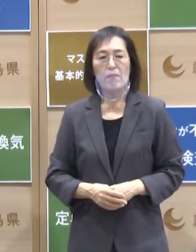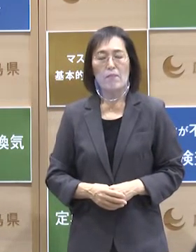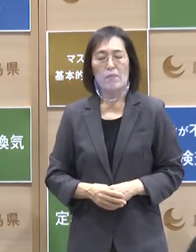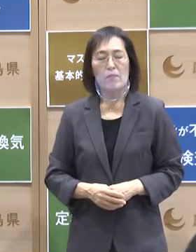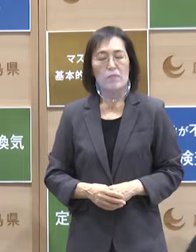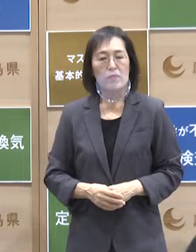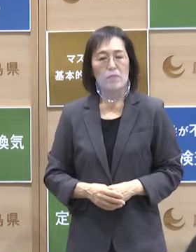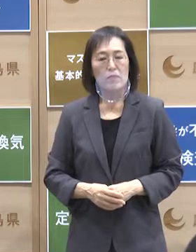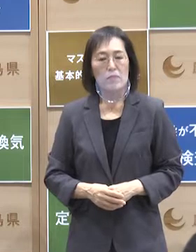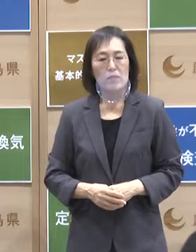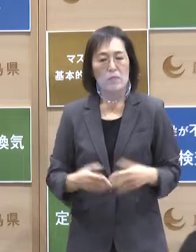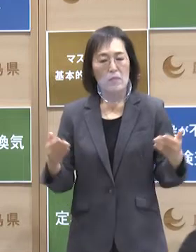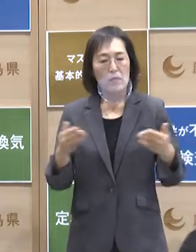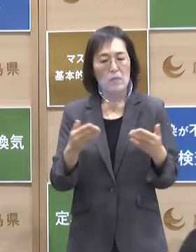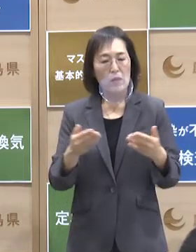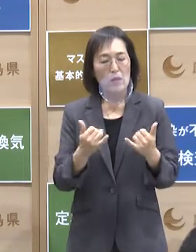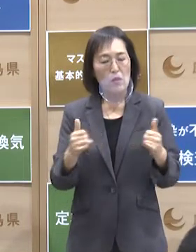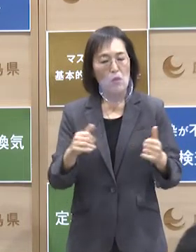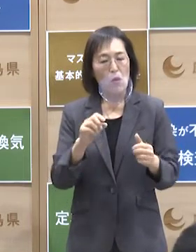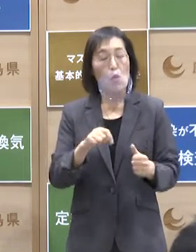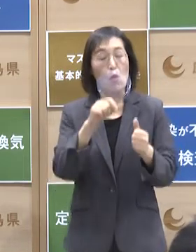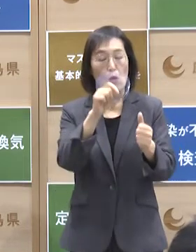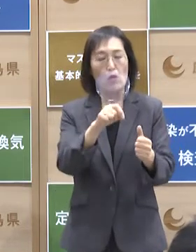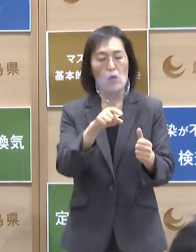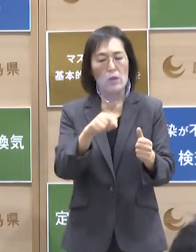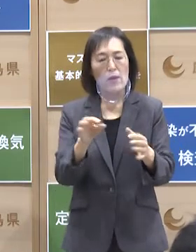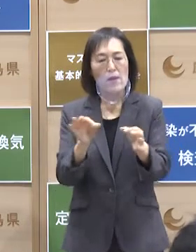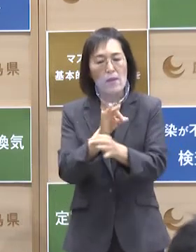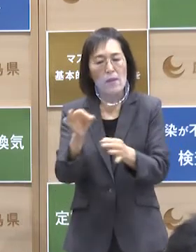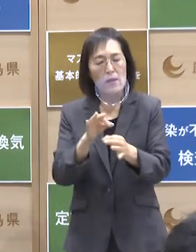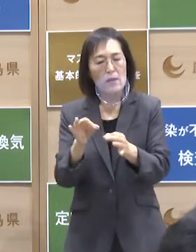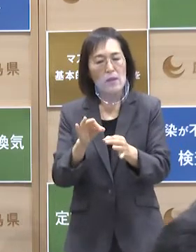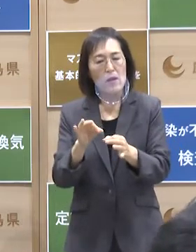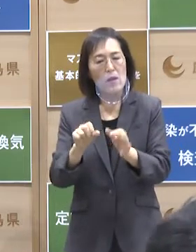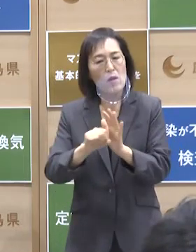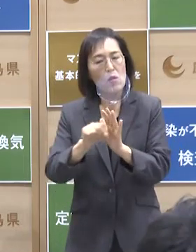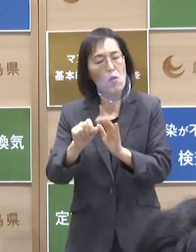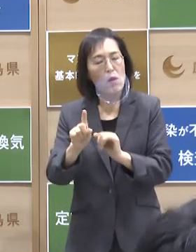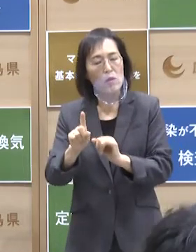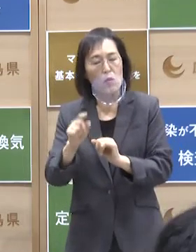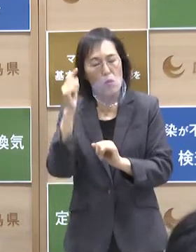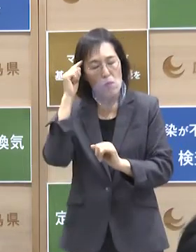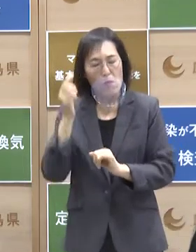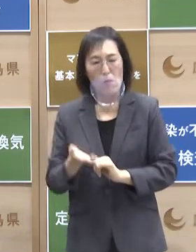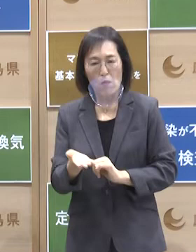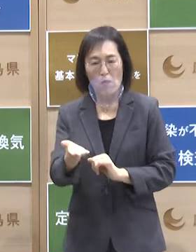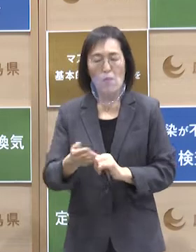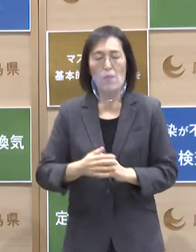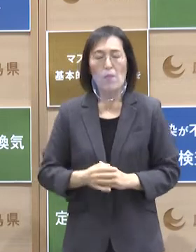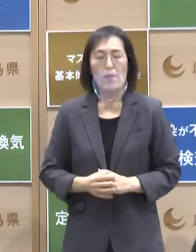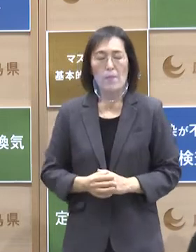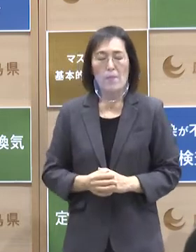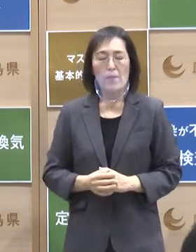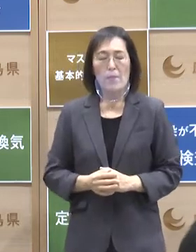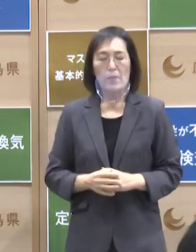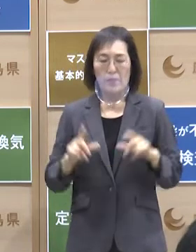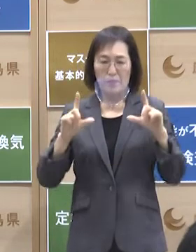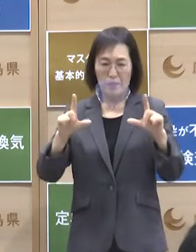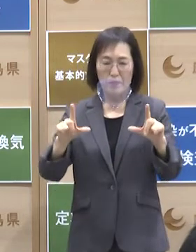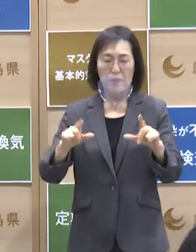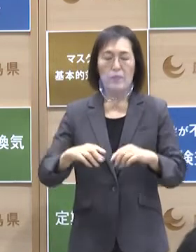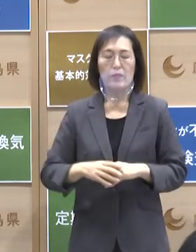雇用とか経済面に関してのその影響についてはどのようにお考えでしょうか。 はい、まあ、今申し上げた通り